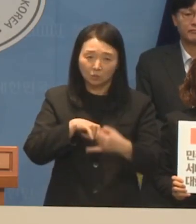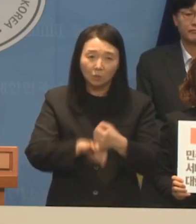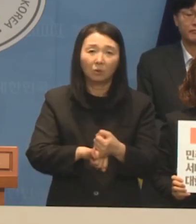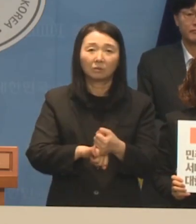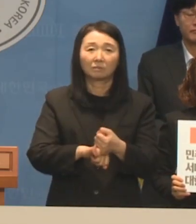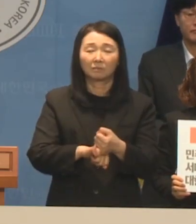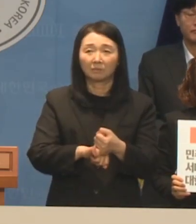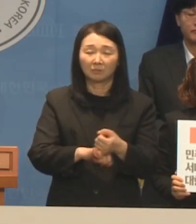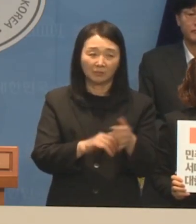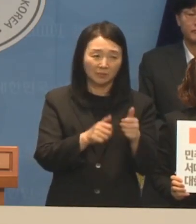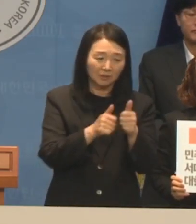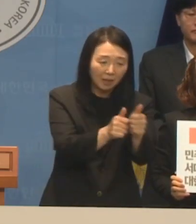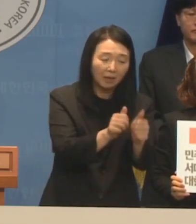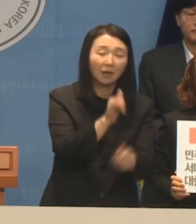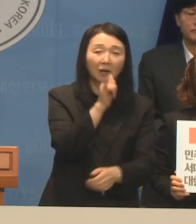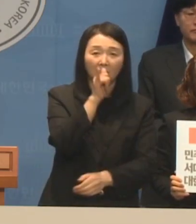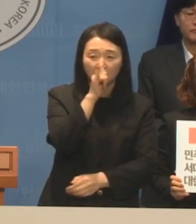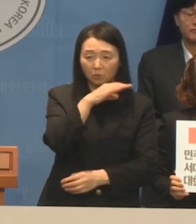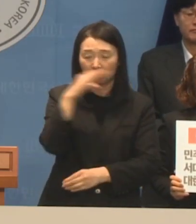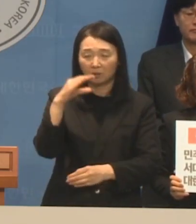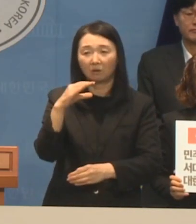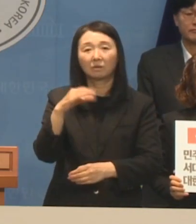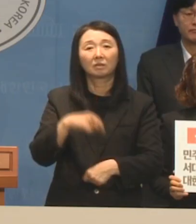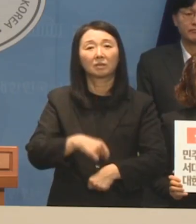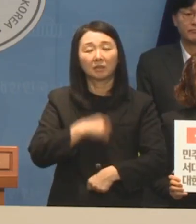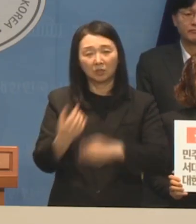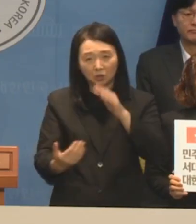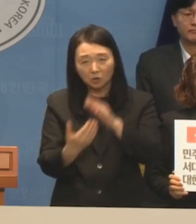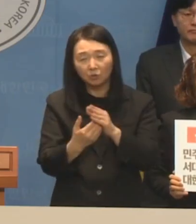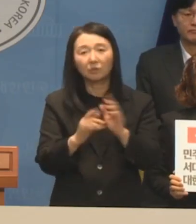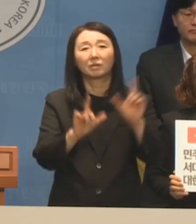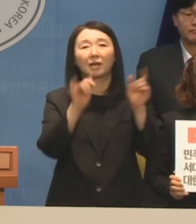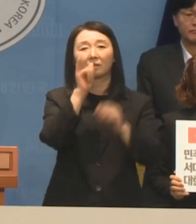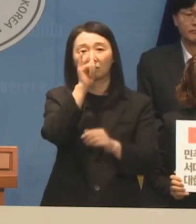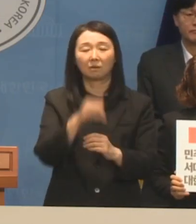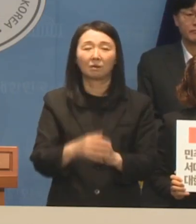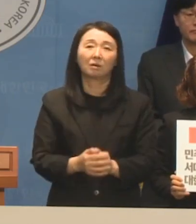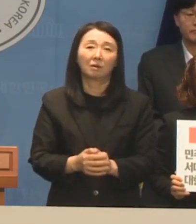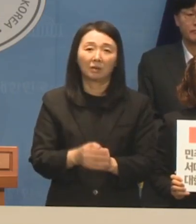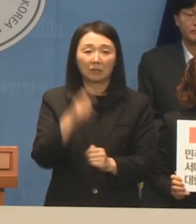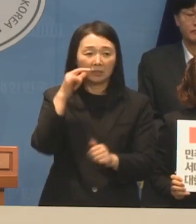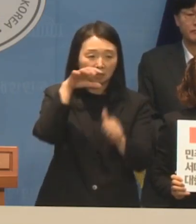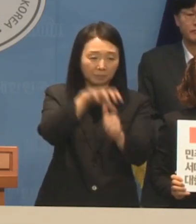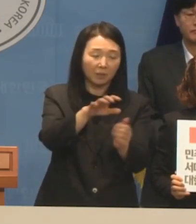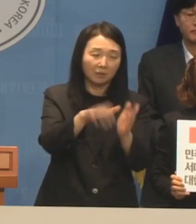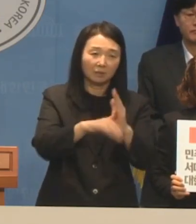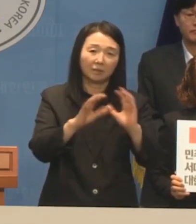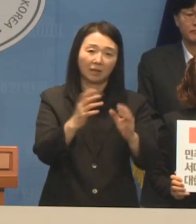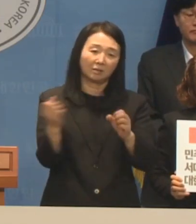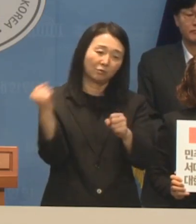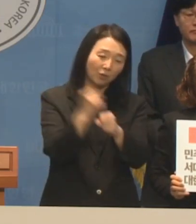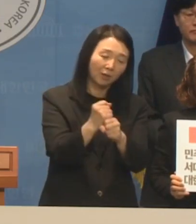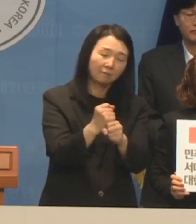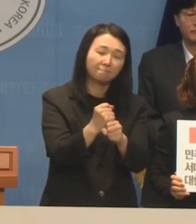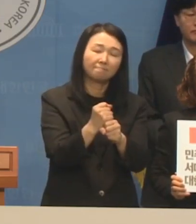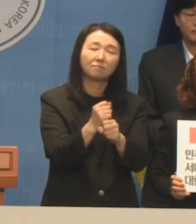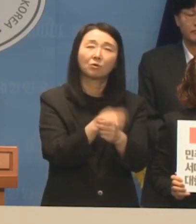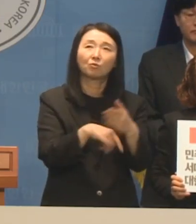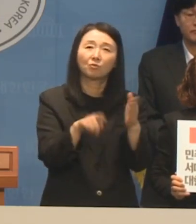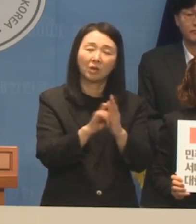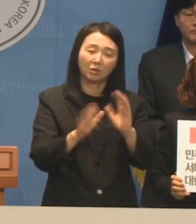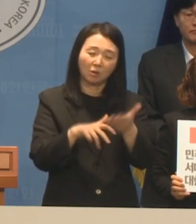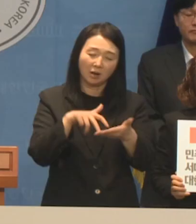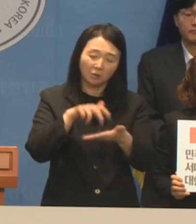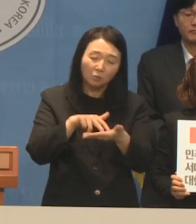반드시 따르는 자가 있고 정의는 반드시 이루는 날이 있다. 일제강점기 나라를 되찾기 위해